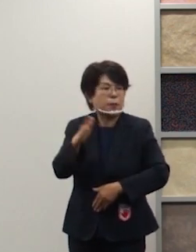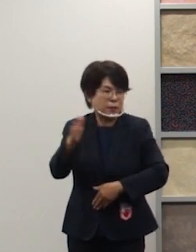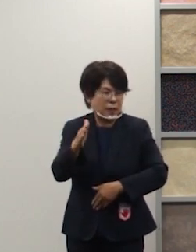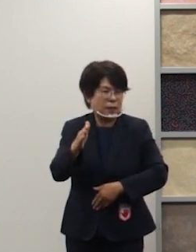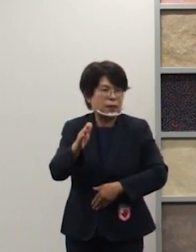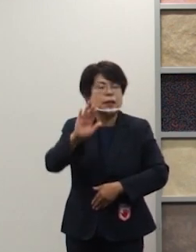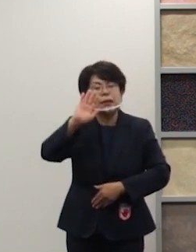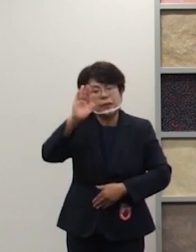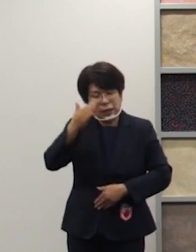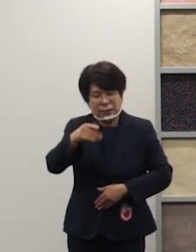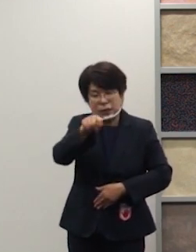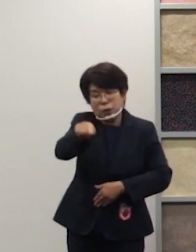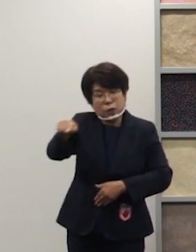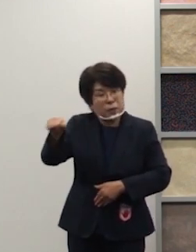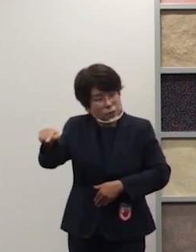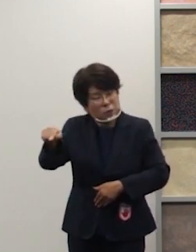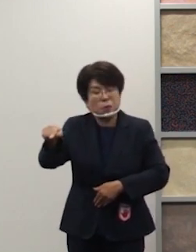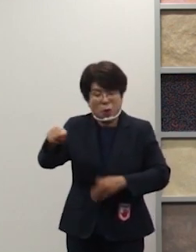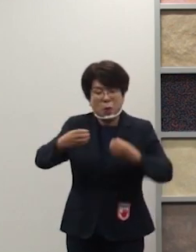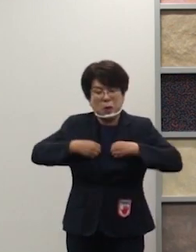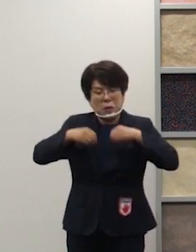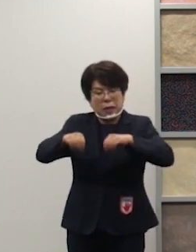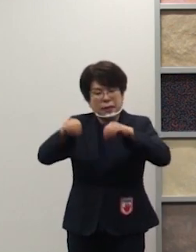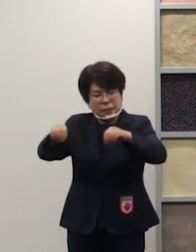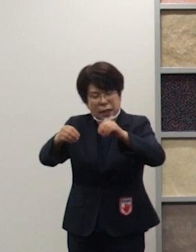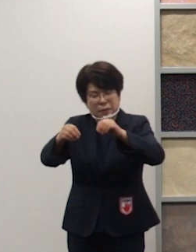に対してもさらなるその感染拡大の防止を